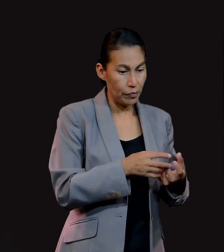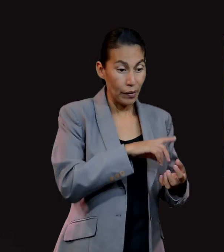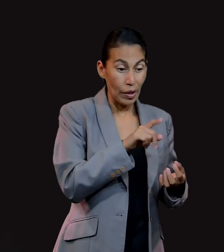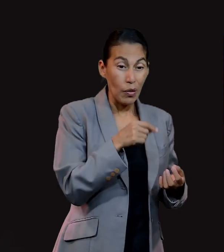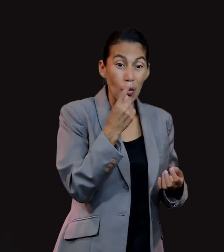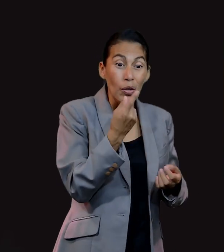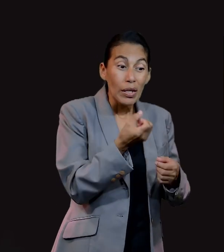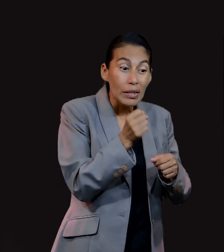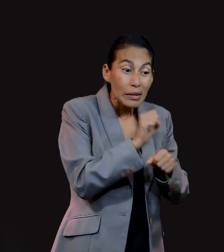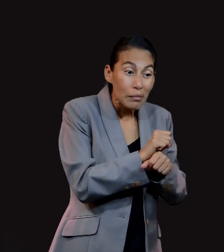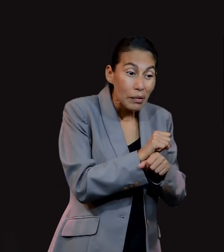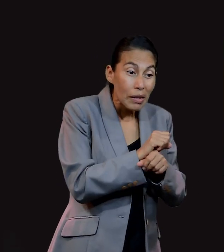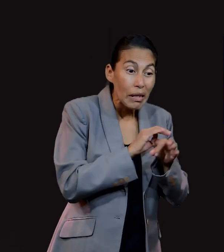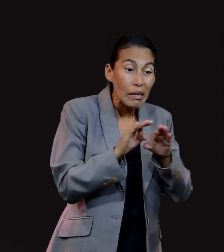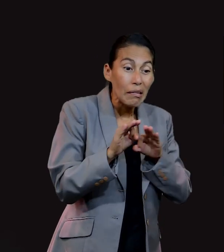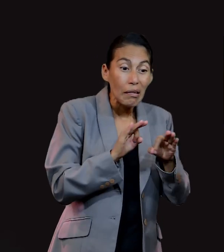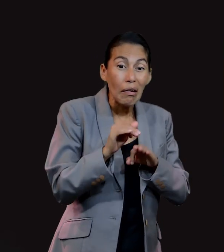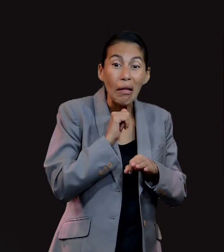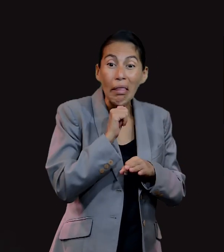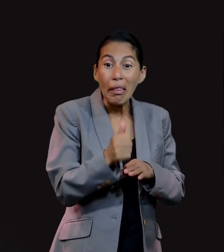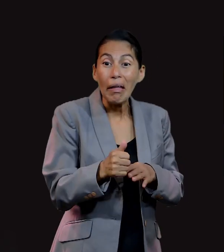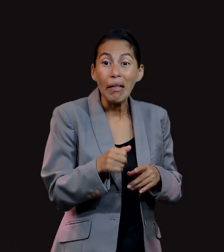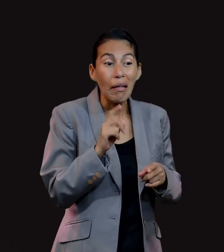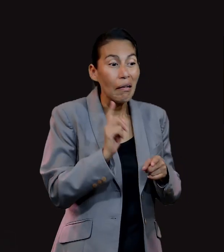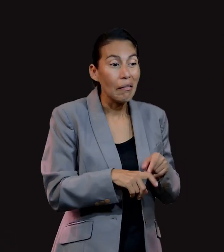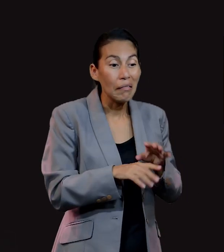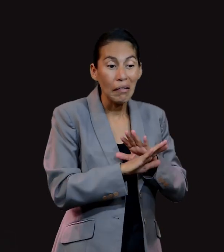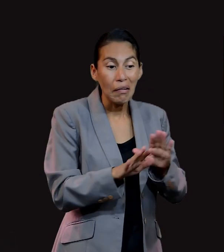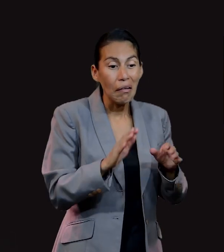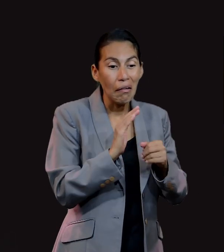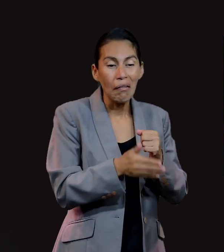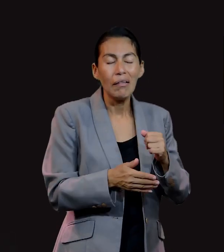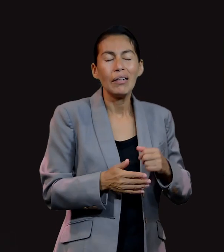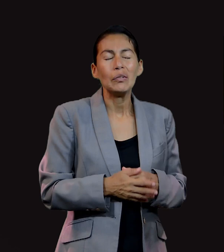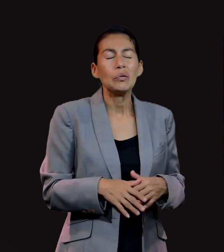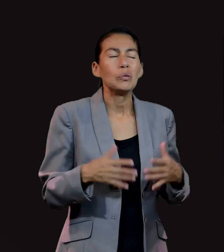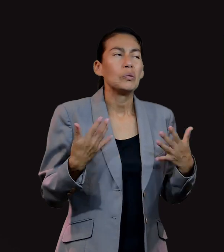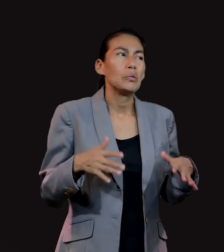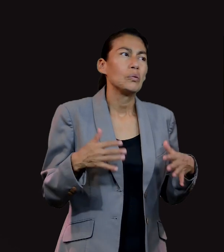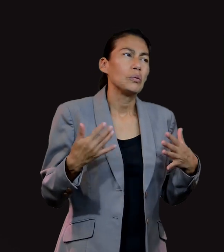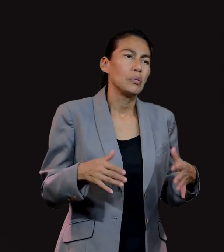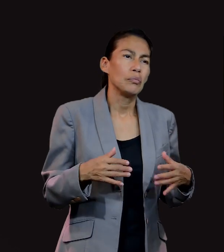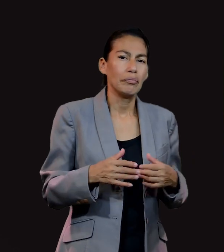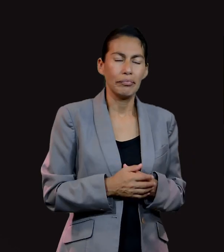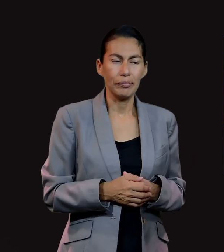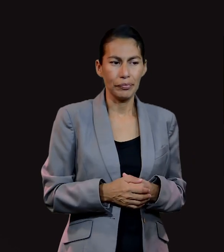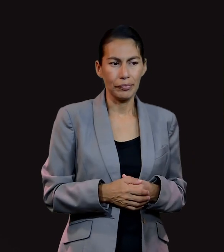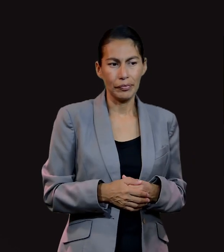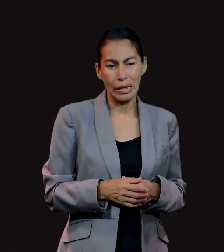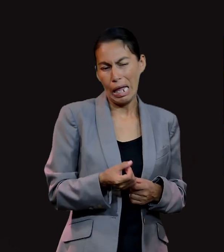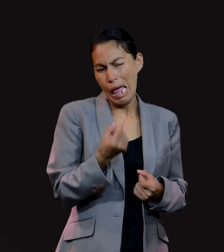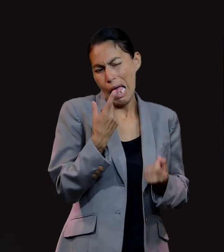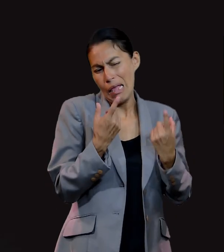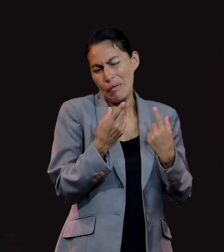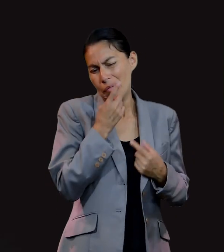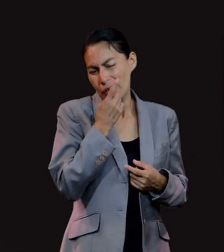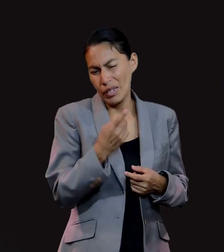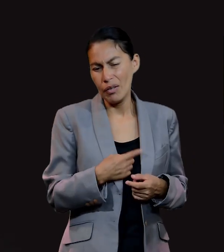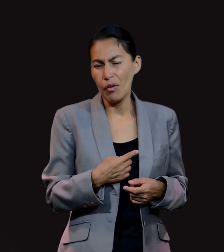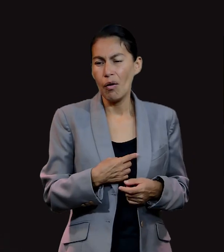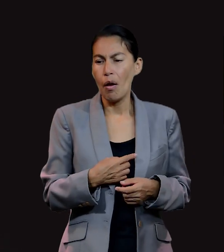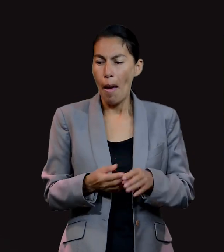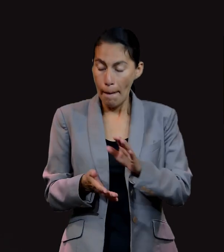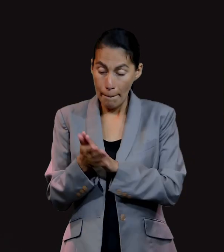el amigo pero una semana después nuevamente me deja sin trabajo y yo había ido a trabajar y entonces alguien me dijo mira este